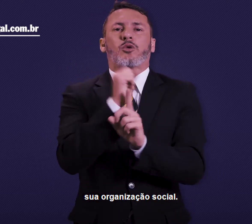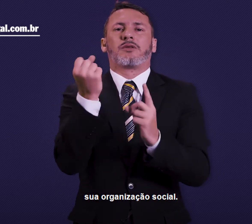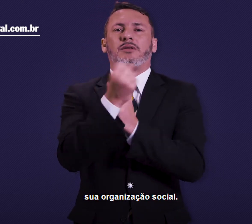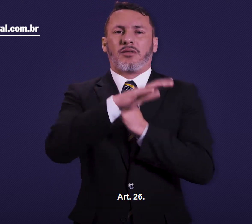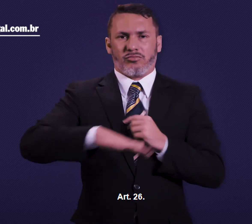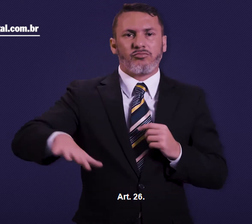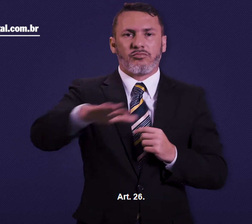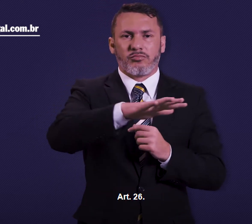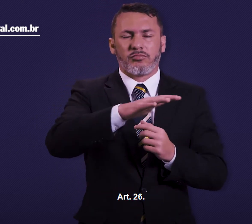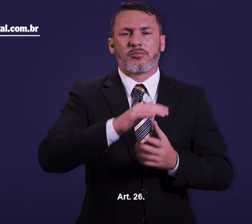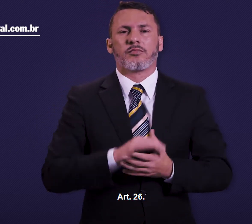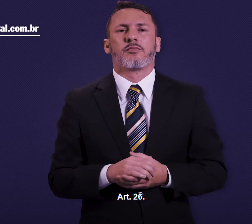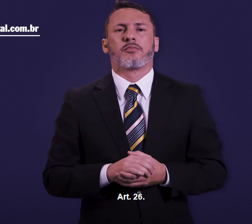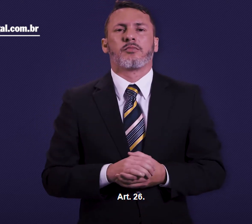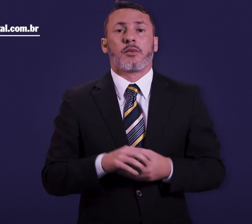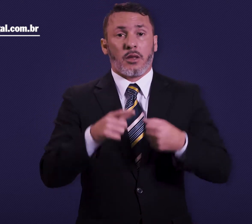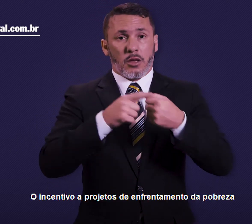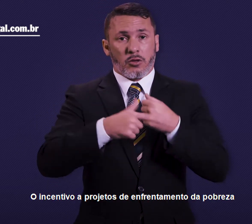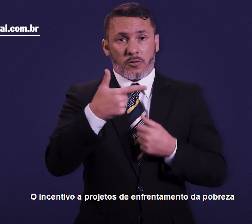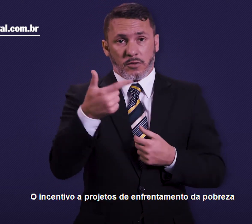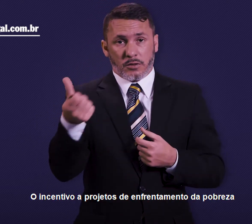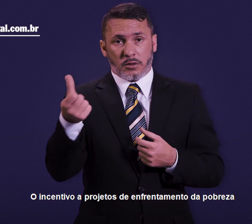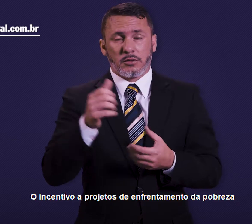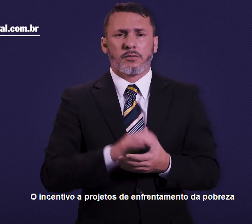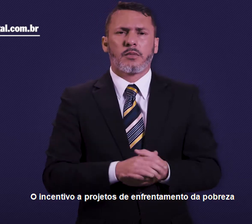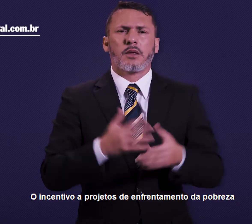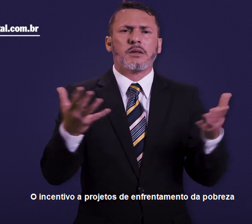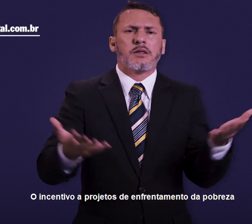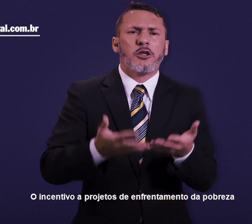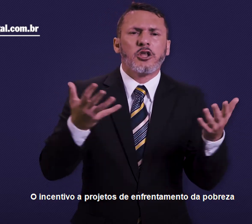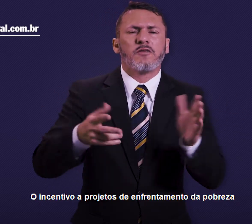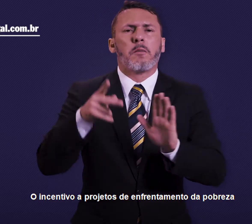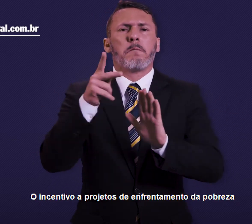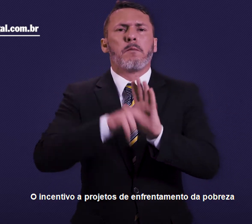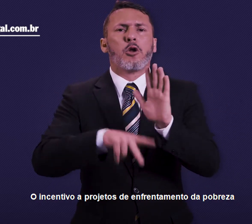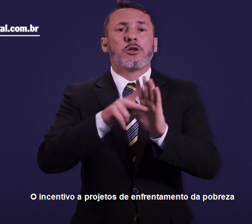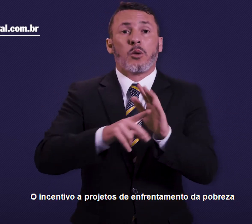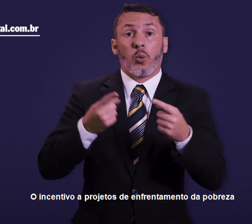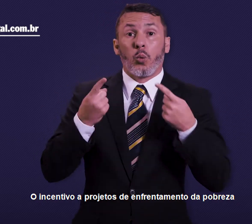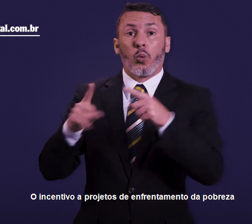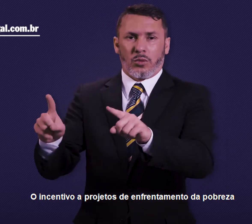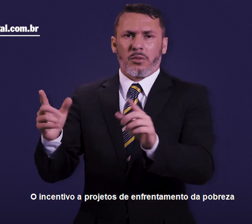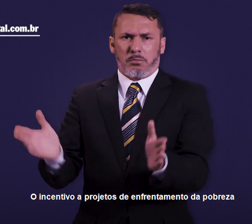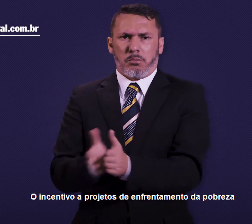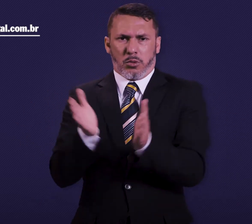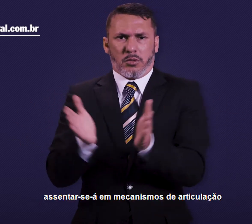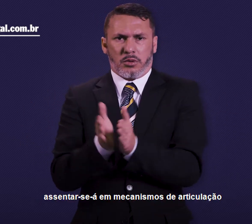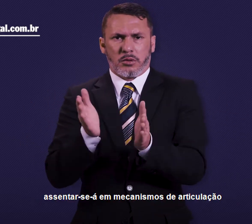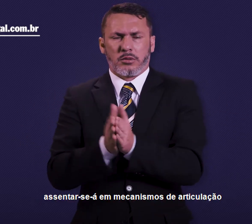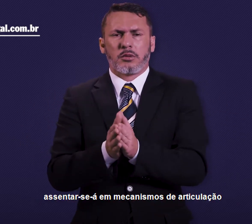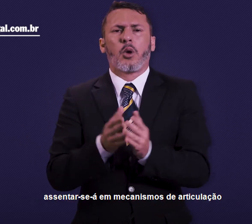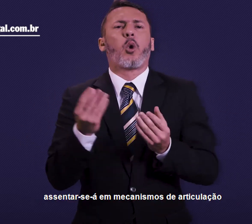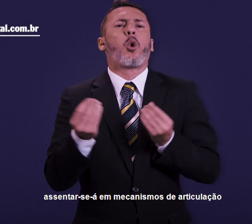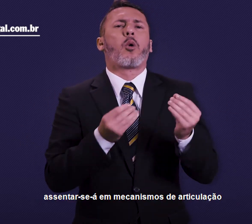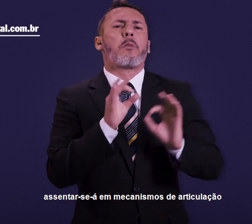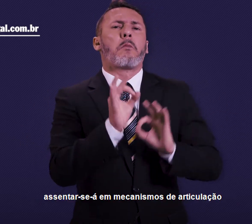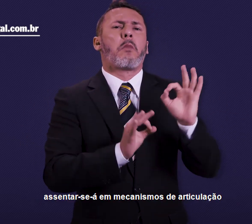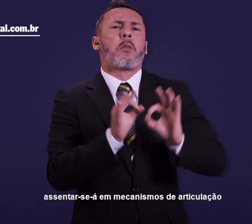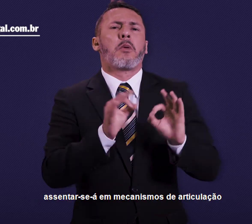social. Artigo 26. O incentivo a projetos de enfrentamento da pobreza assentar-se-á em mecanismos